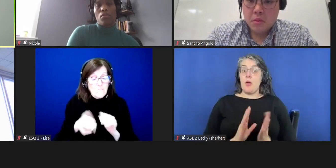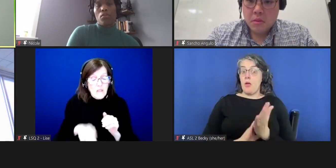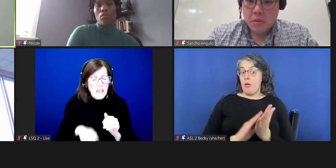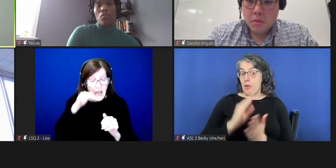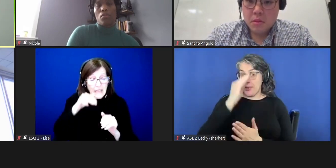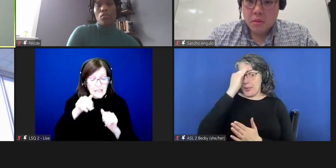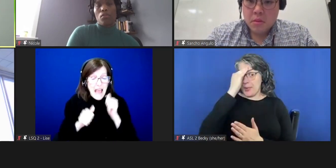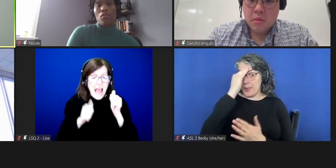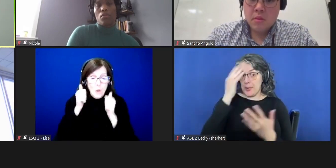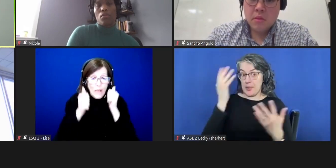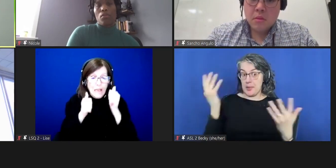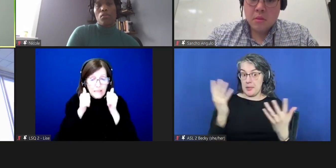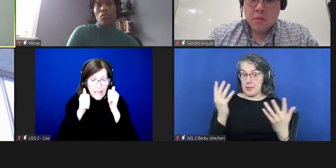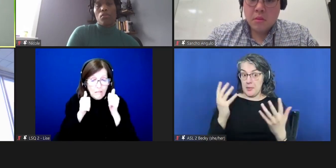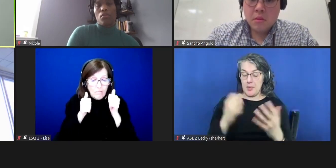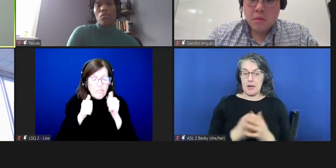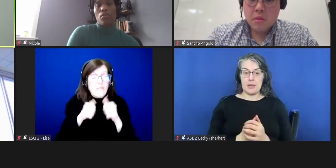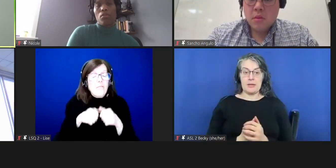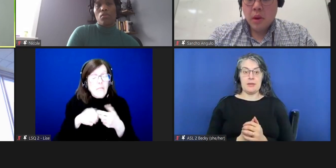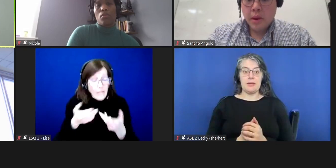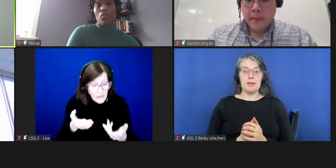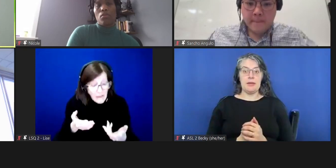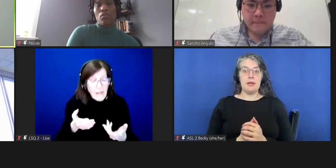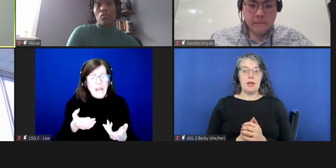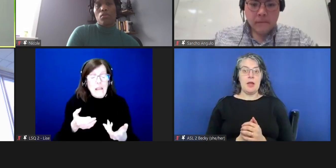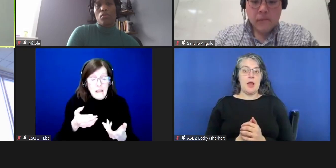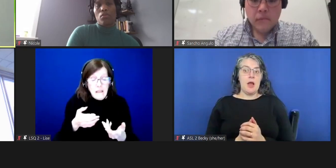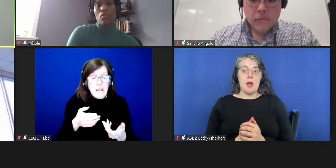Et j'ai dû apprendre